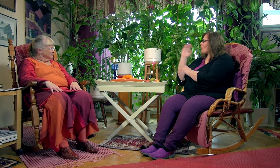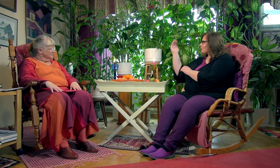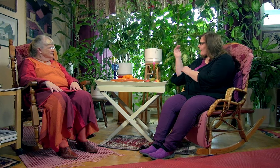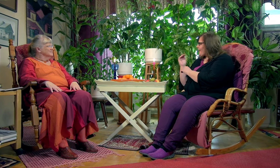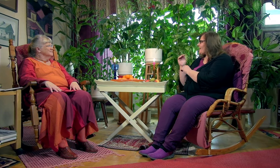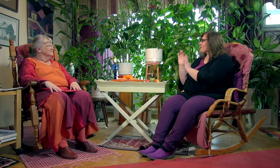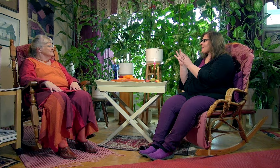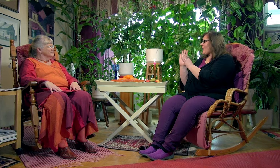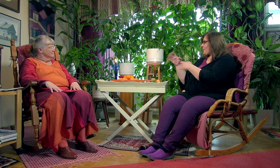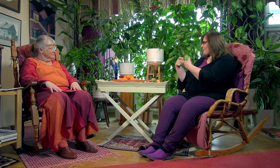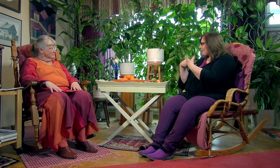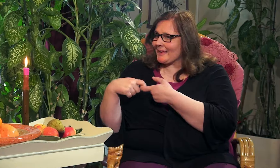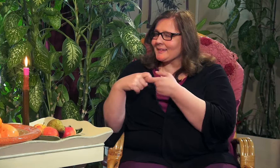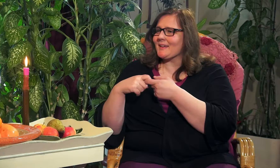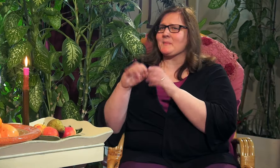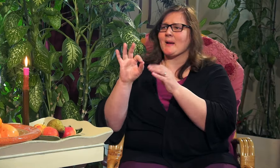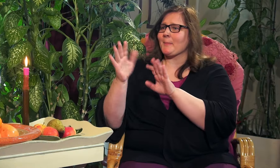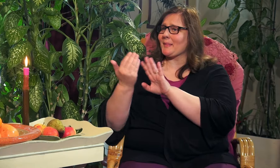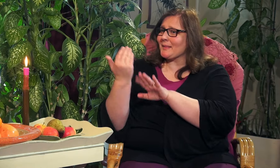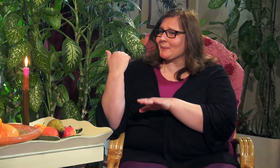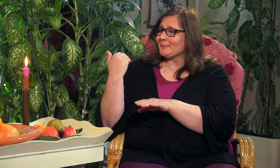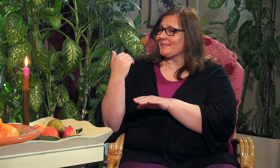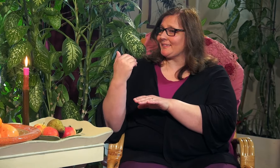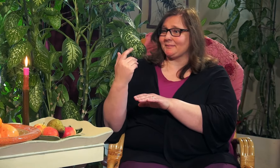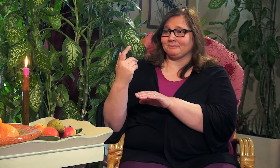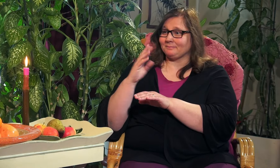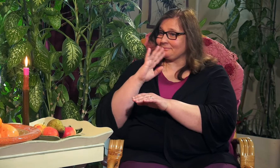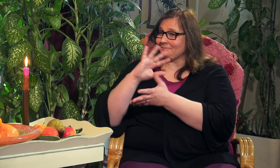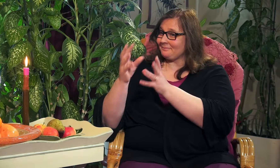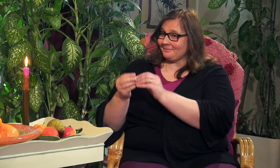Voitko kertoa, mistä olet kotoisin, millainen on perheesi ja omasta taustastasi?